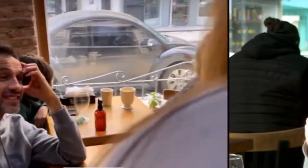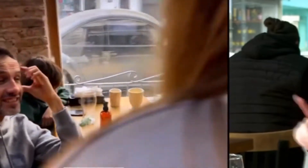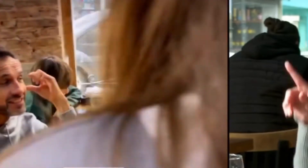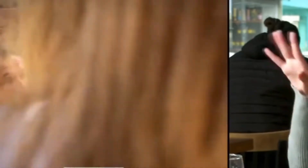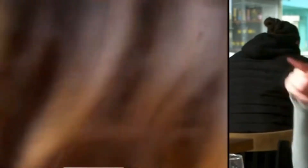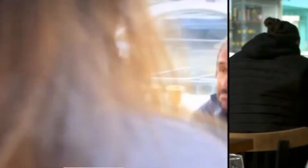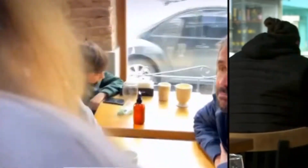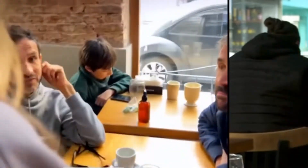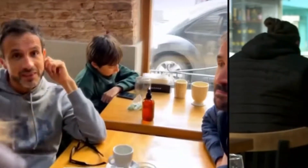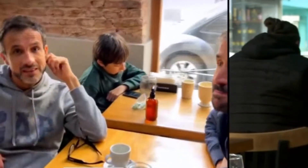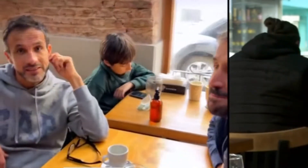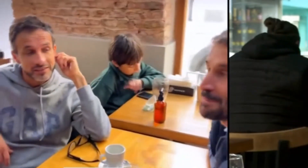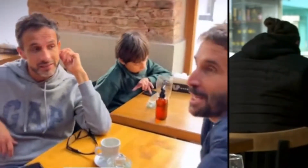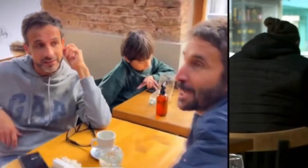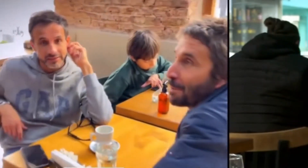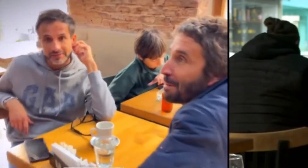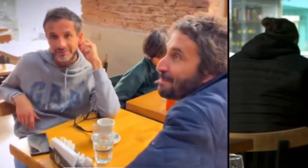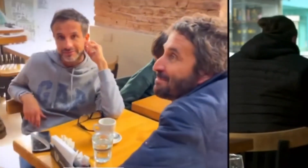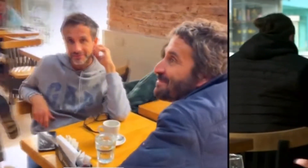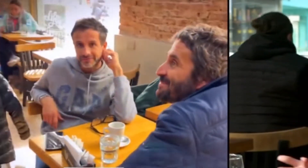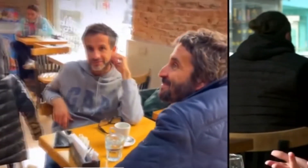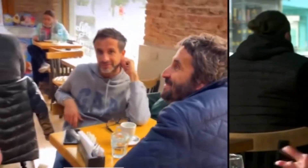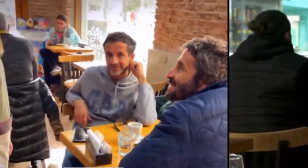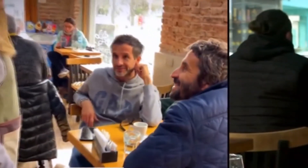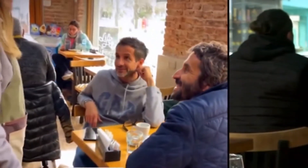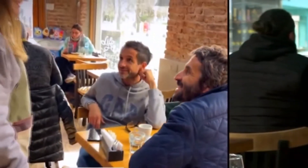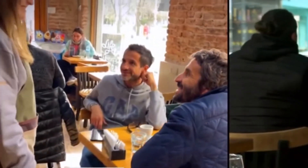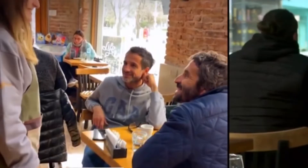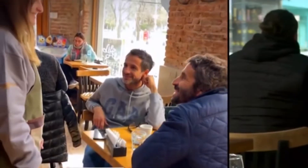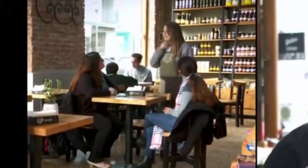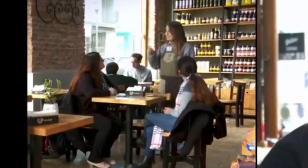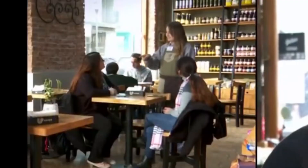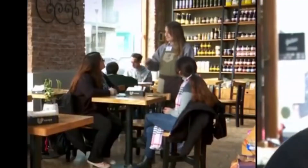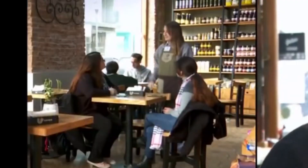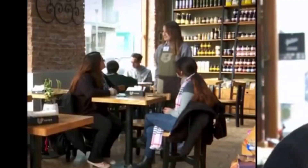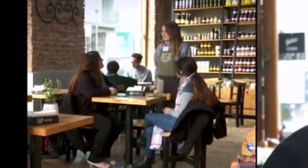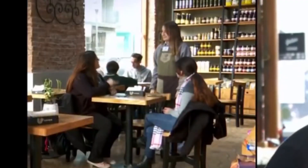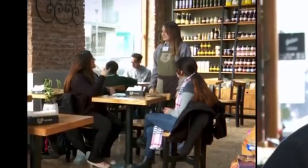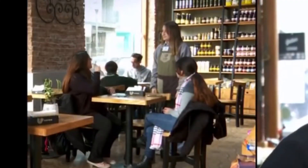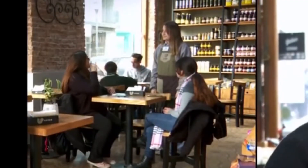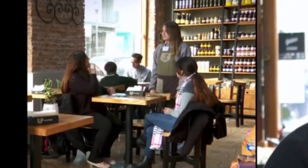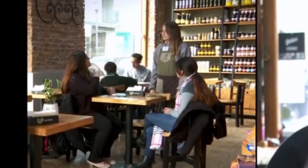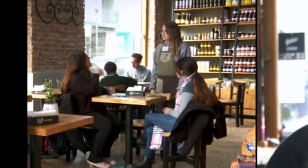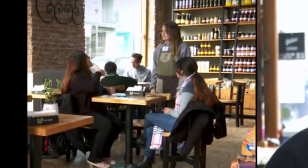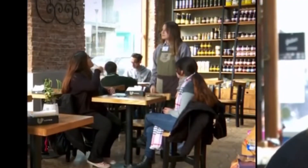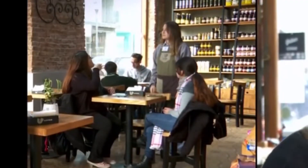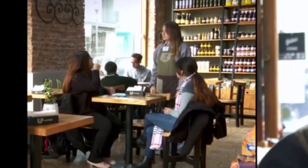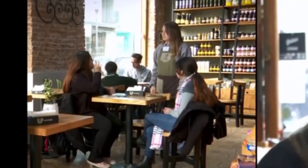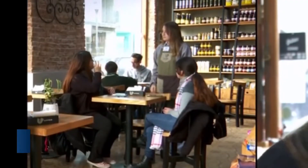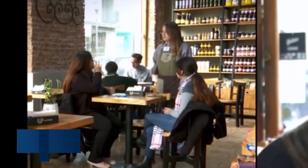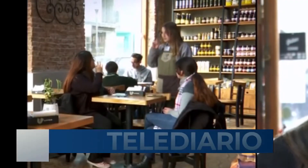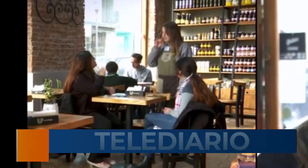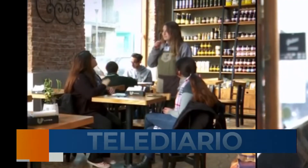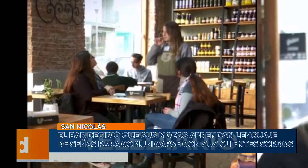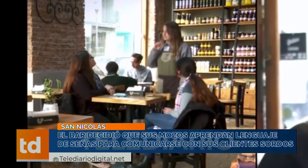vamos a poner en contacto con los protagonistas. María Eugenia Gotziuski, es la dueña del bar en San Nicolás.